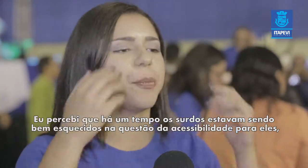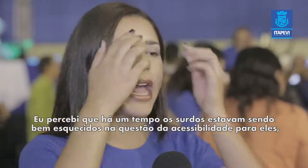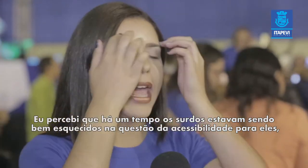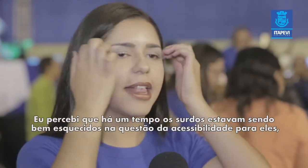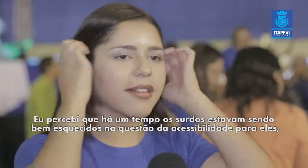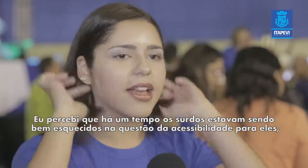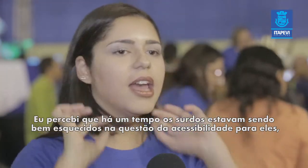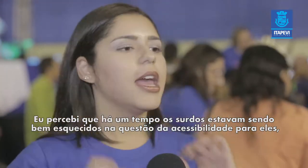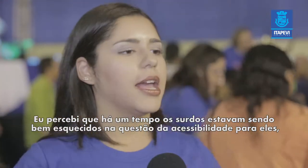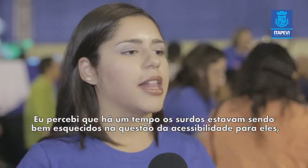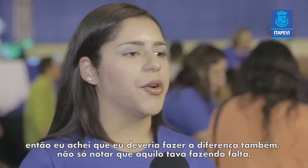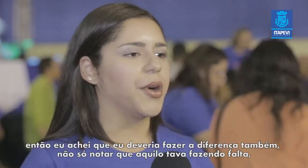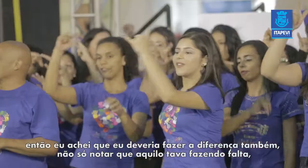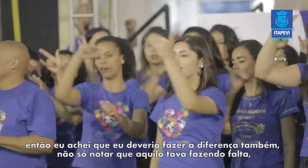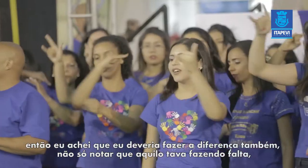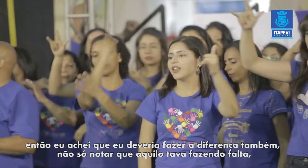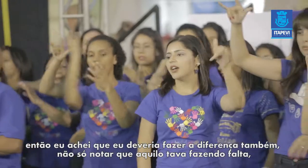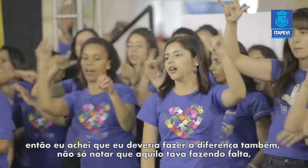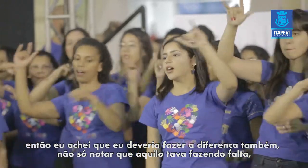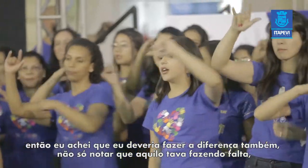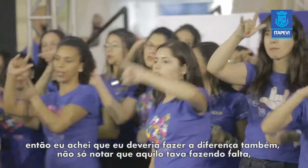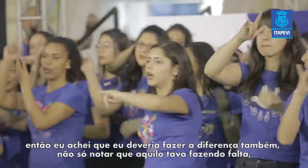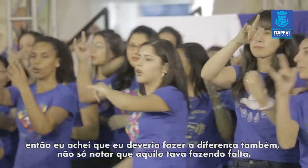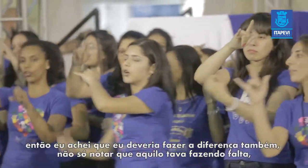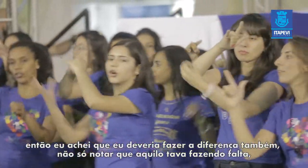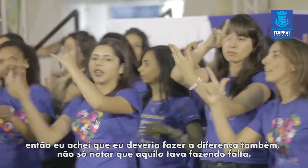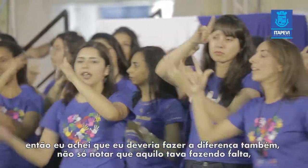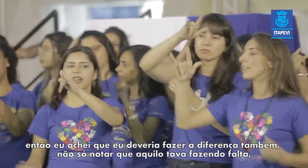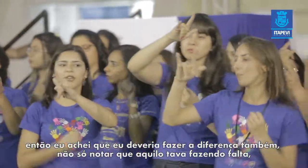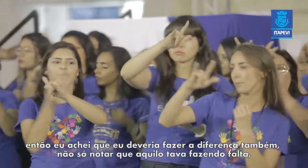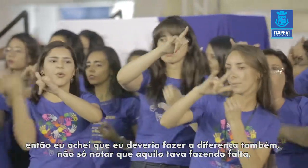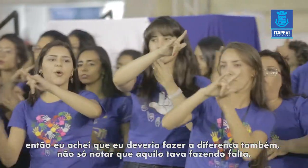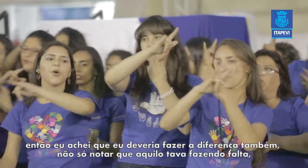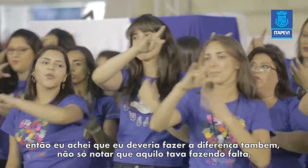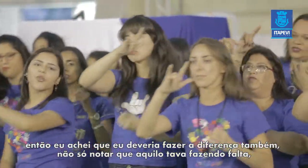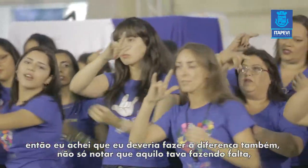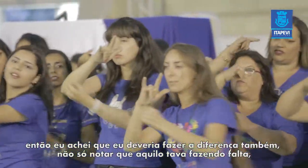para eles. Então eu achei que eu deveria fazer a diferença também. Não só notar que